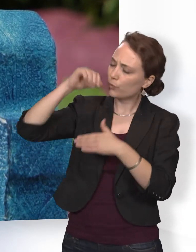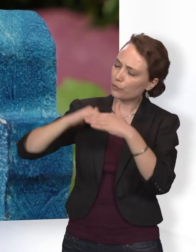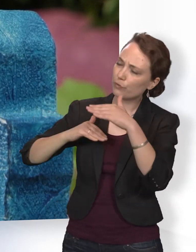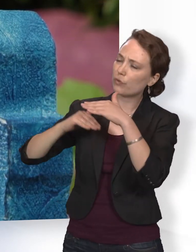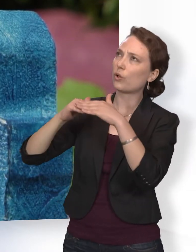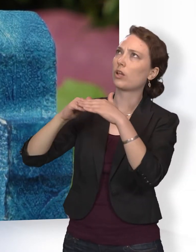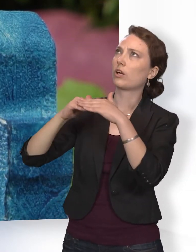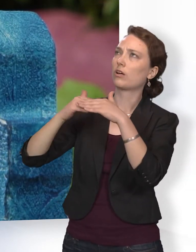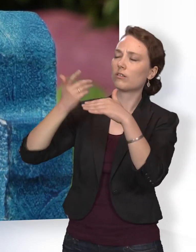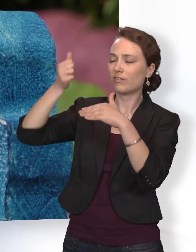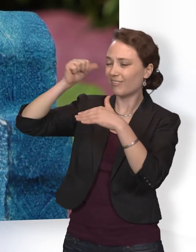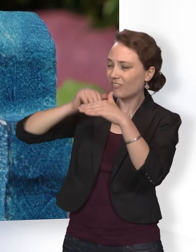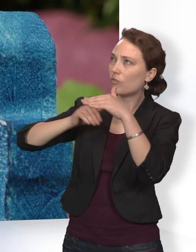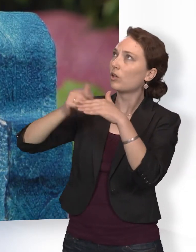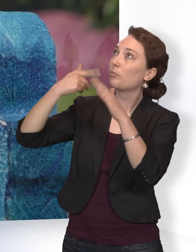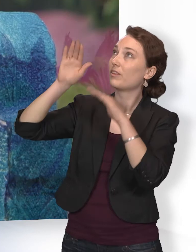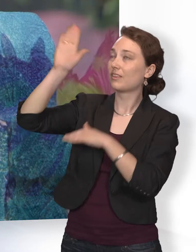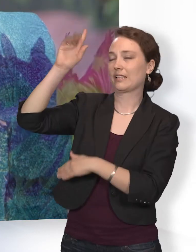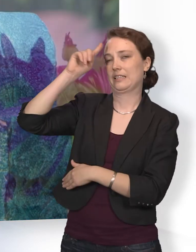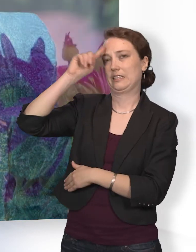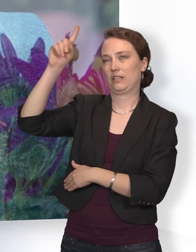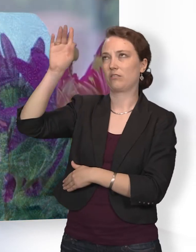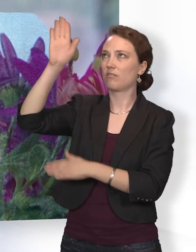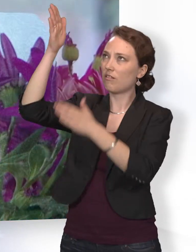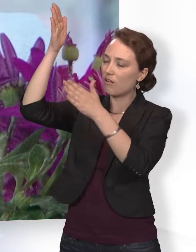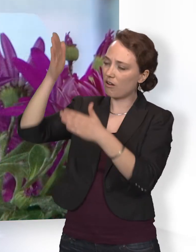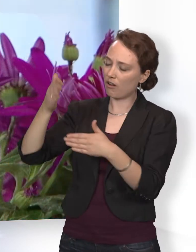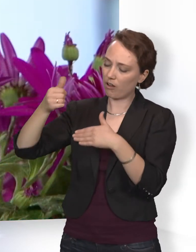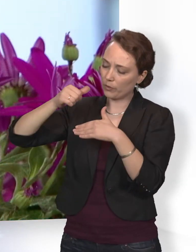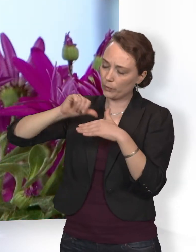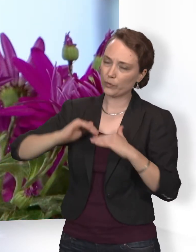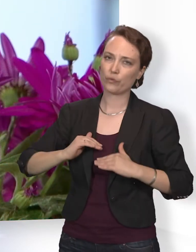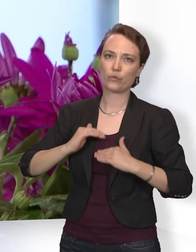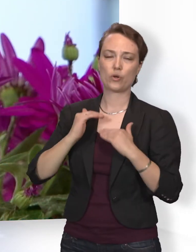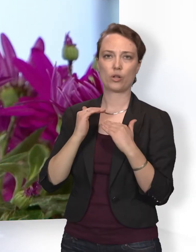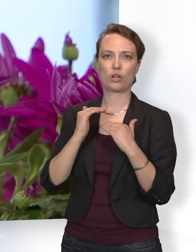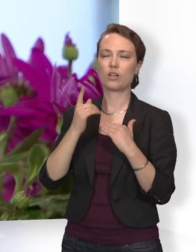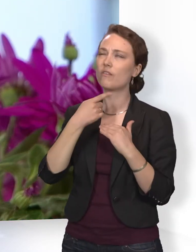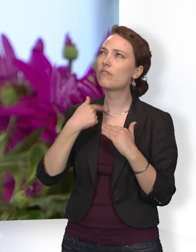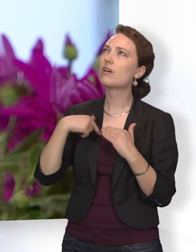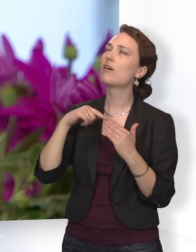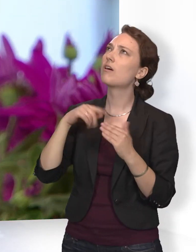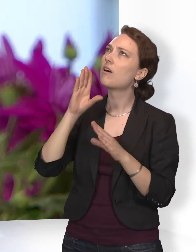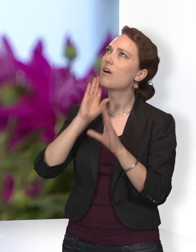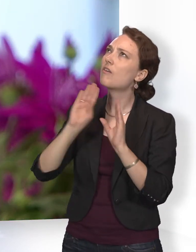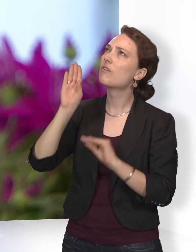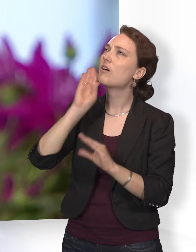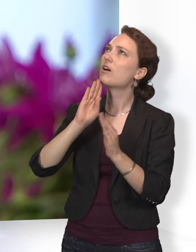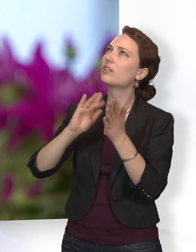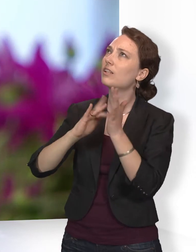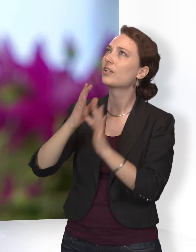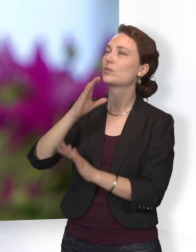deinem Sinn, mit deiner Art. Lass uns Jesus Christus erfahren als